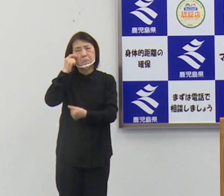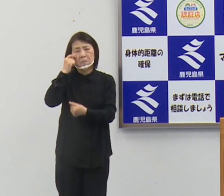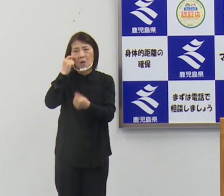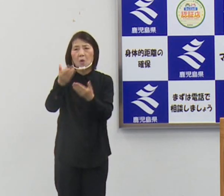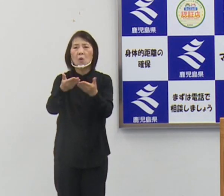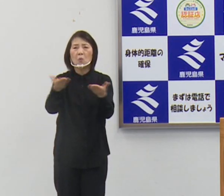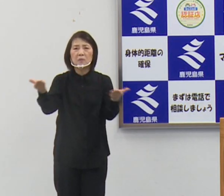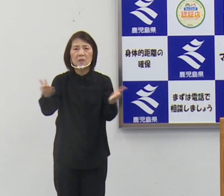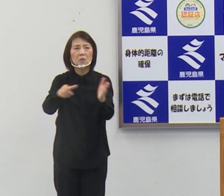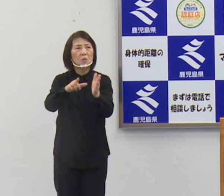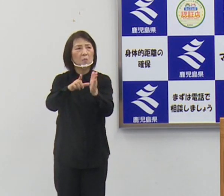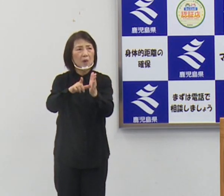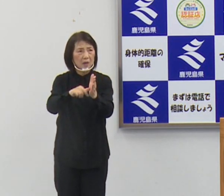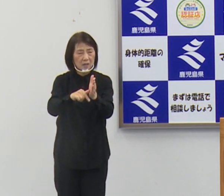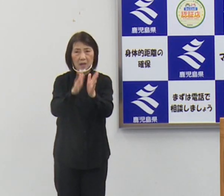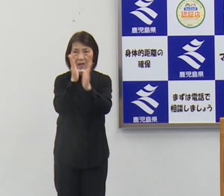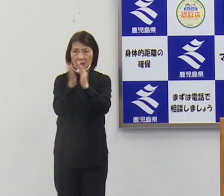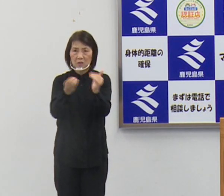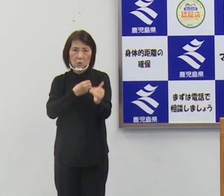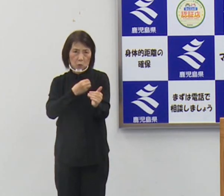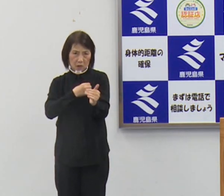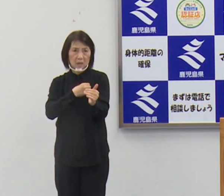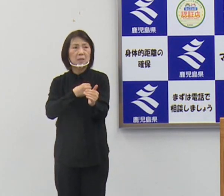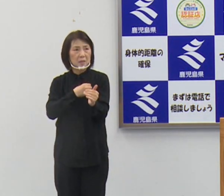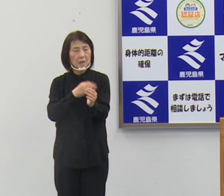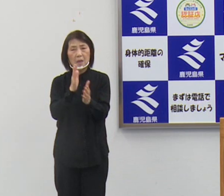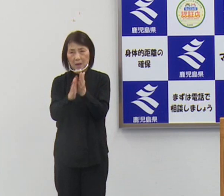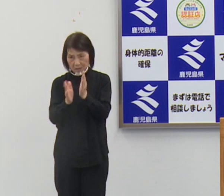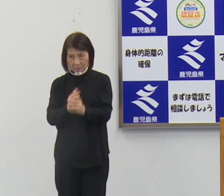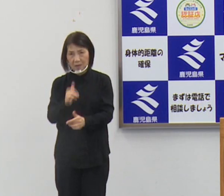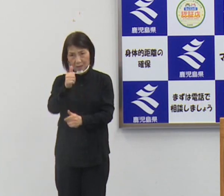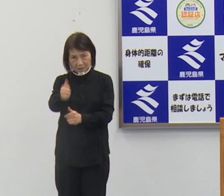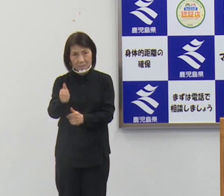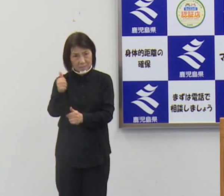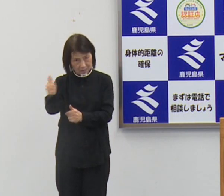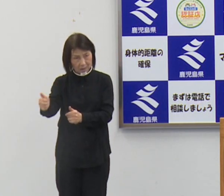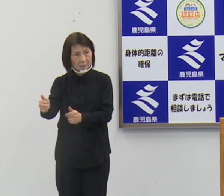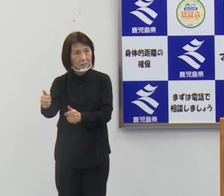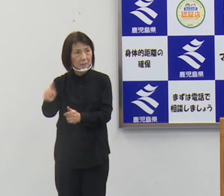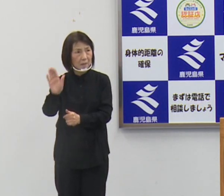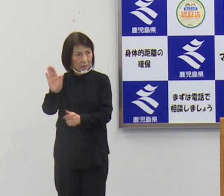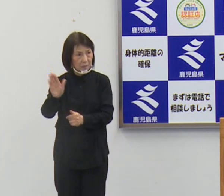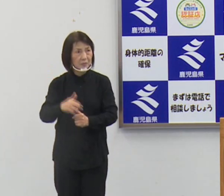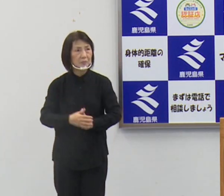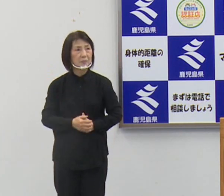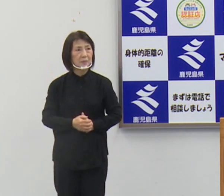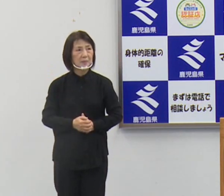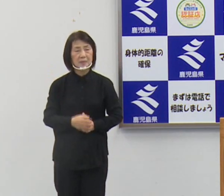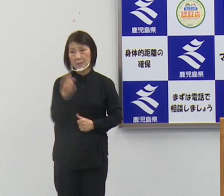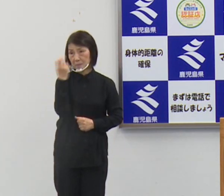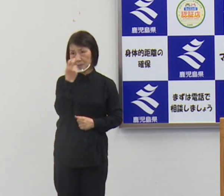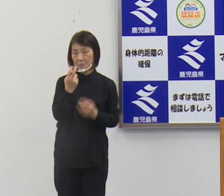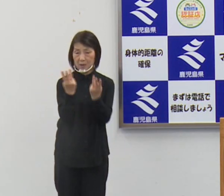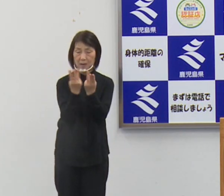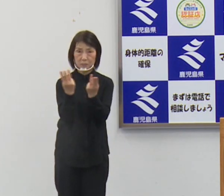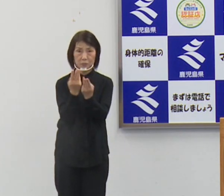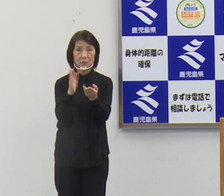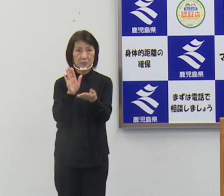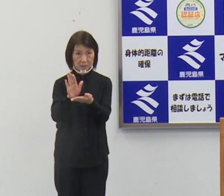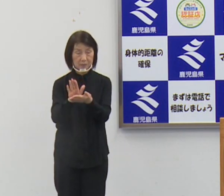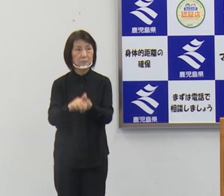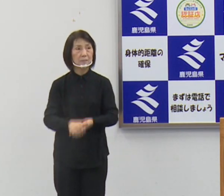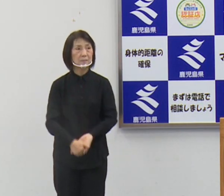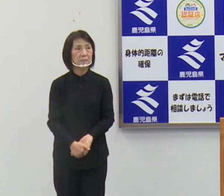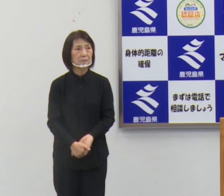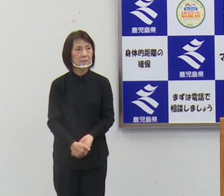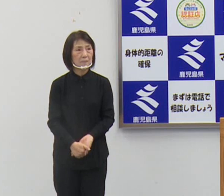認できた場合に、県職員で、巡回させていただいて、コンタクトを取らせていただいているという状況でございます。 複数回当たっ